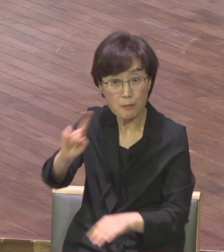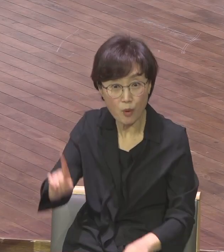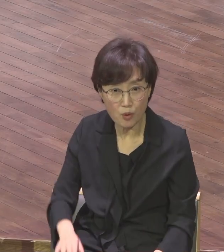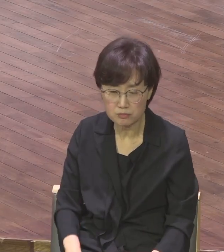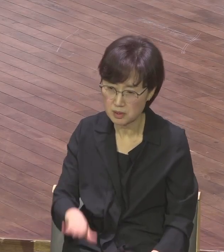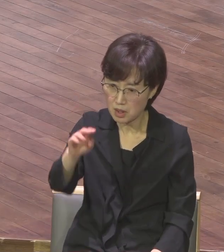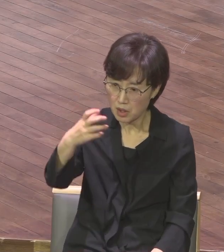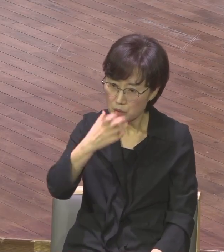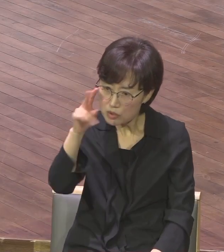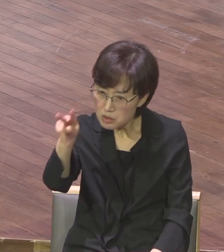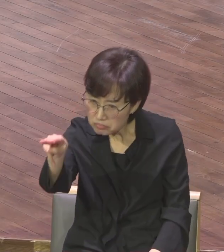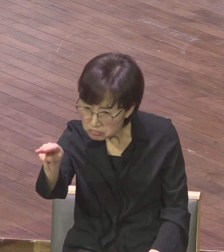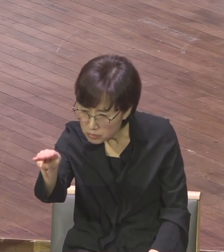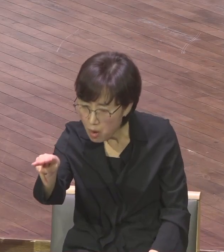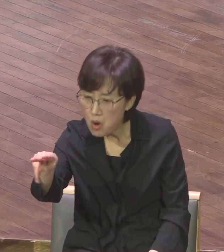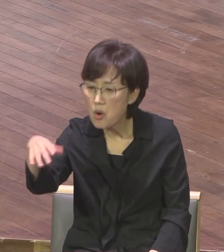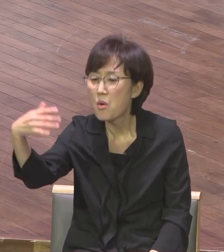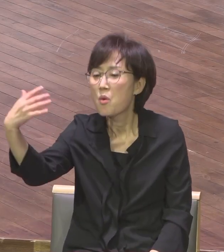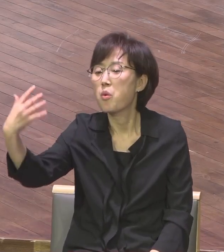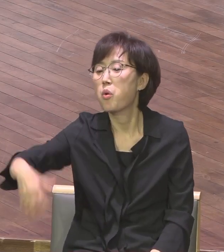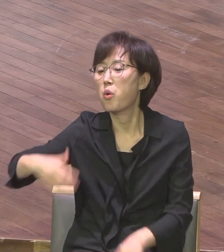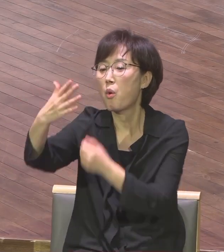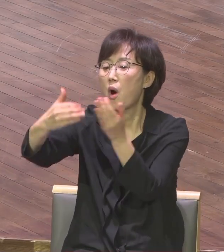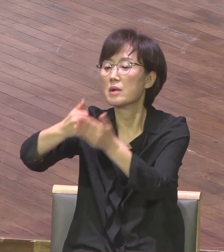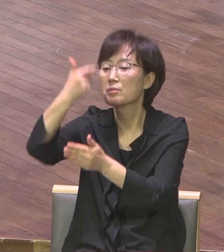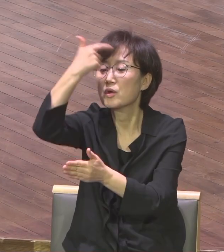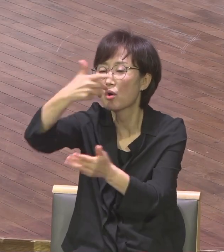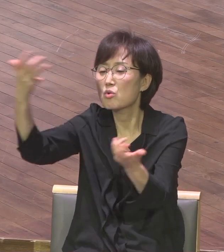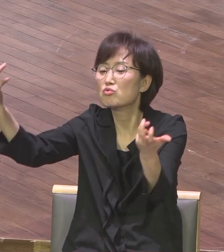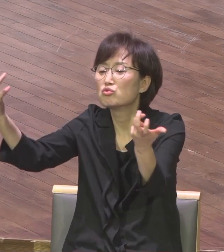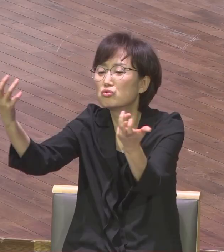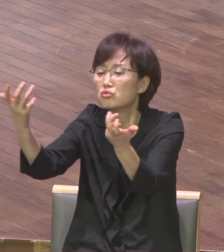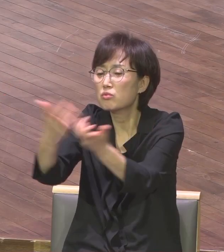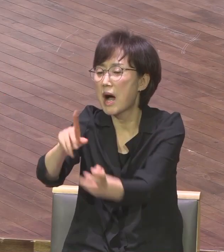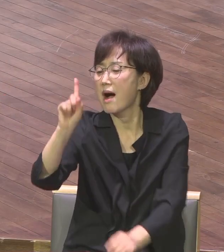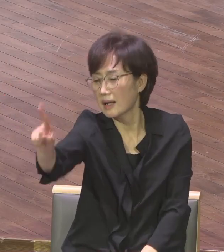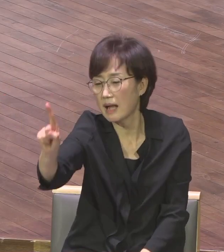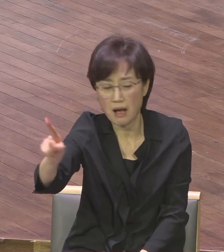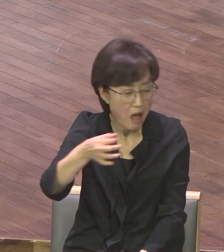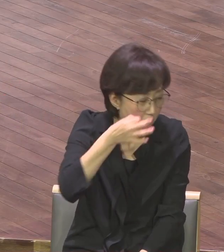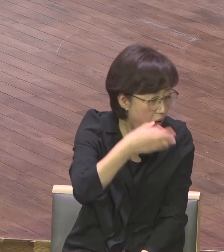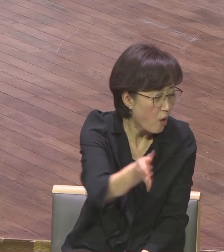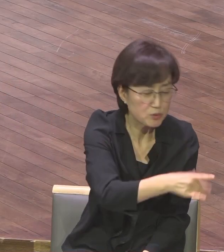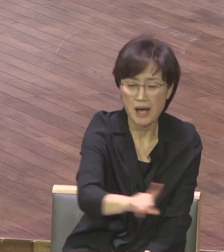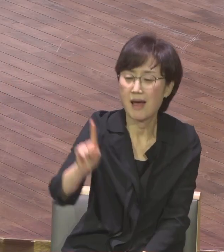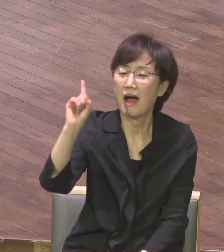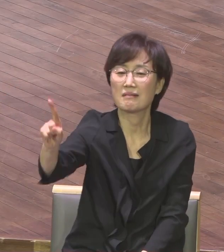하나님의 영에 감동된 자를 우리가 어디서 찾겠느냐?